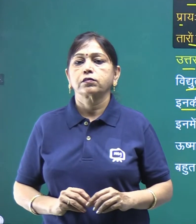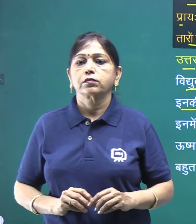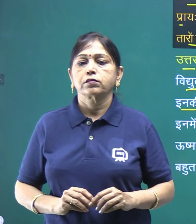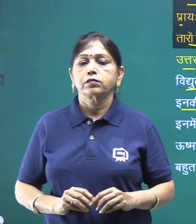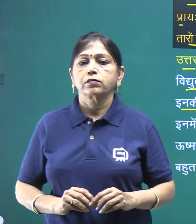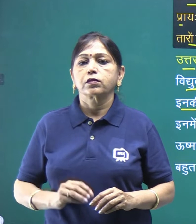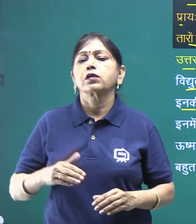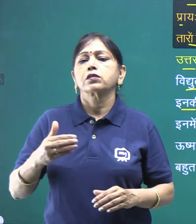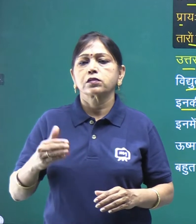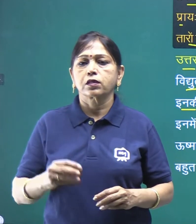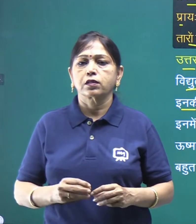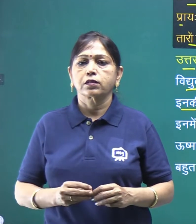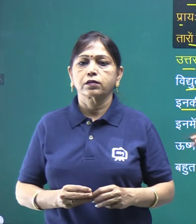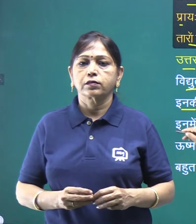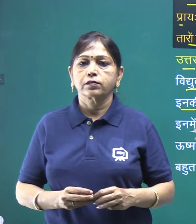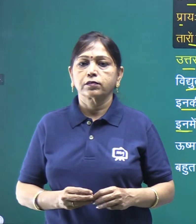जिससे